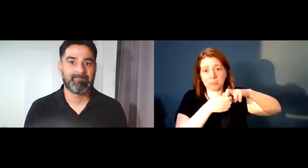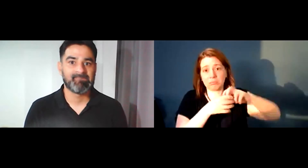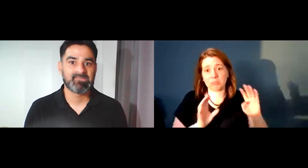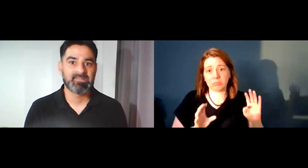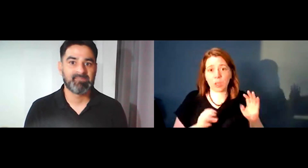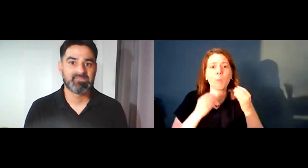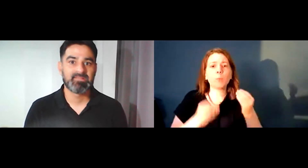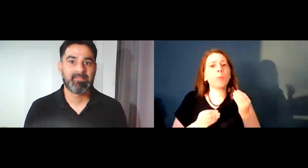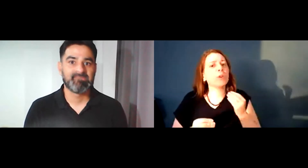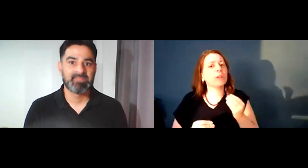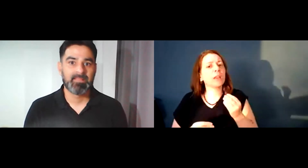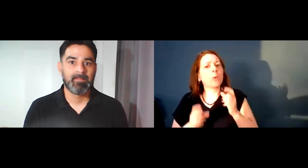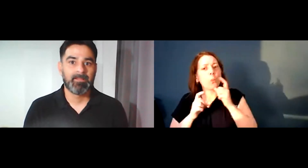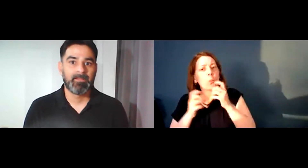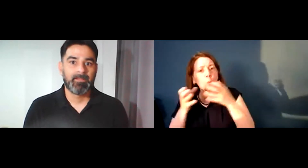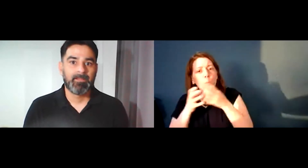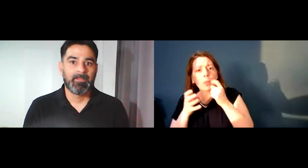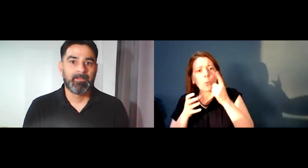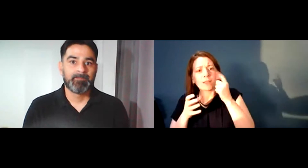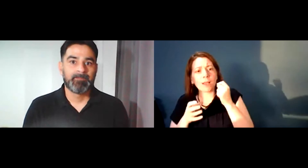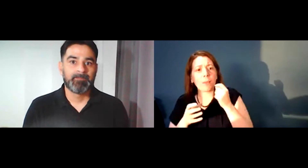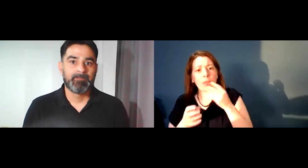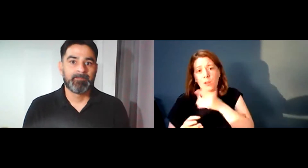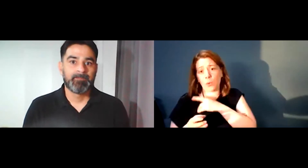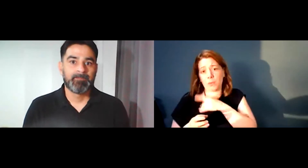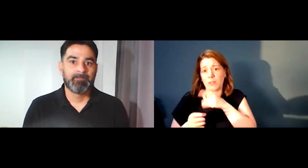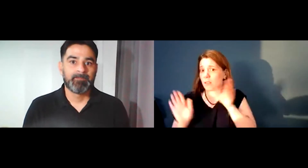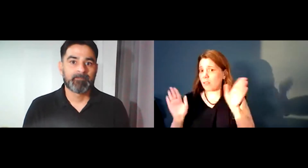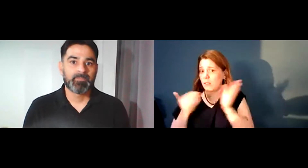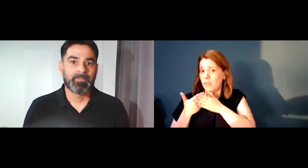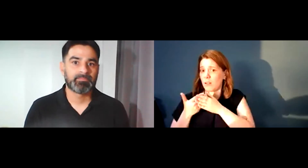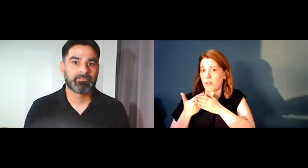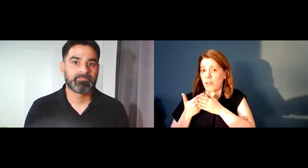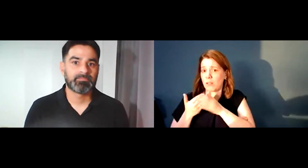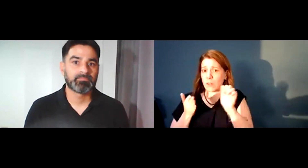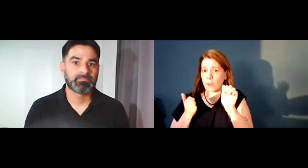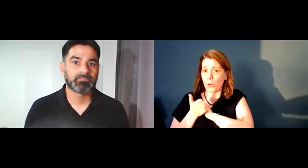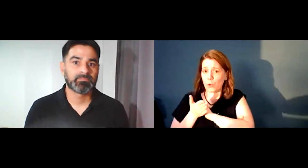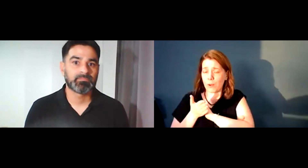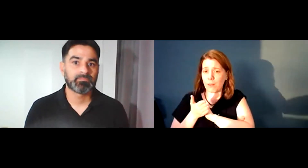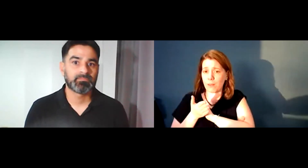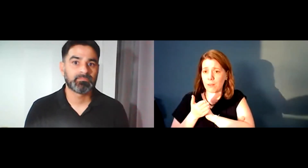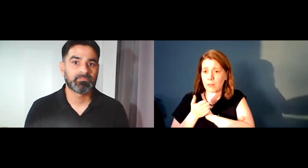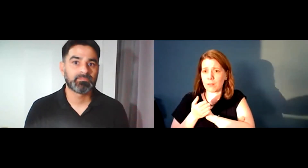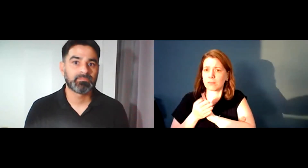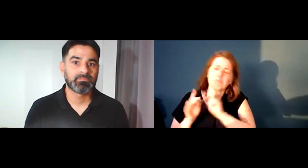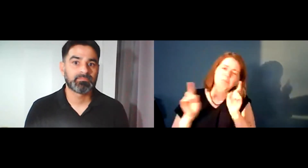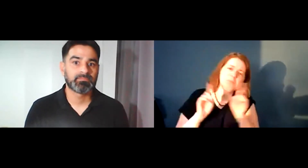No, que se lo cierren. No hace falta que lo cierren. No, es que no creo que la universidad lo cierre,